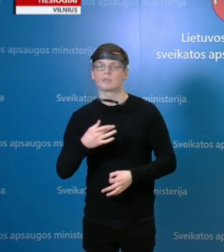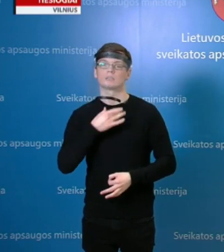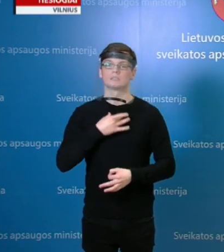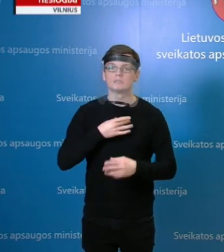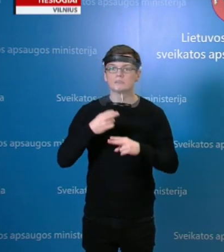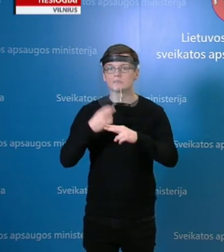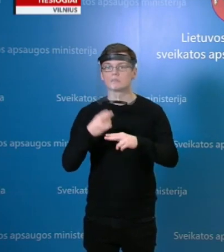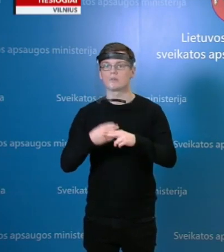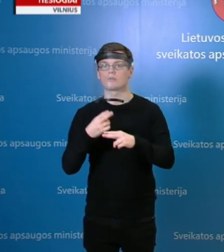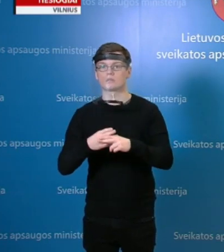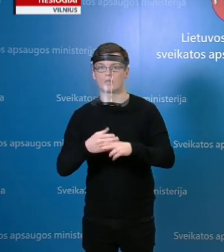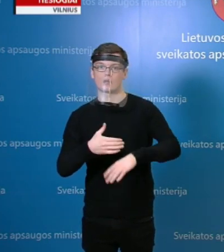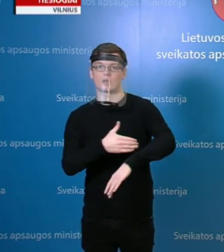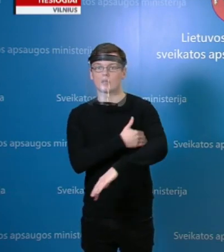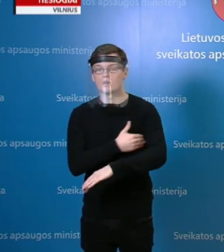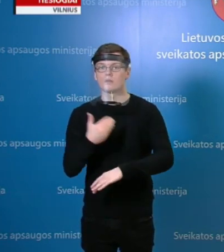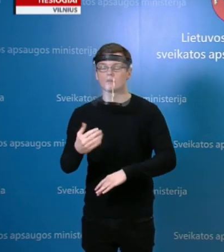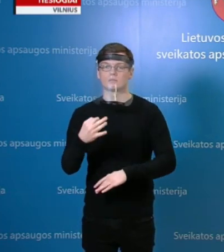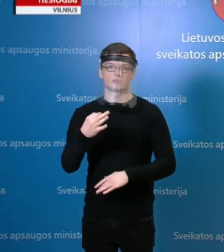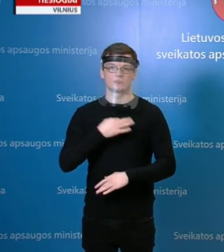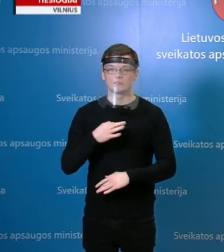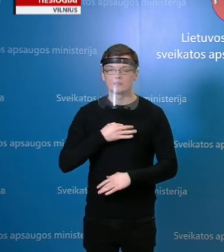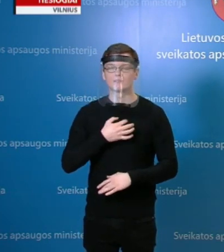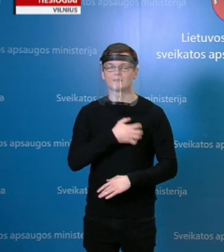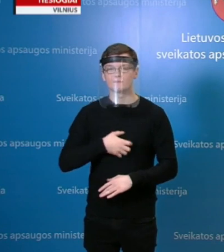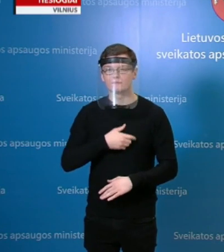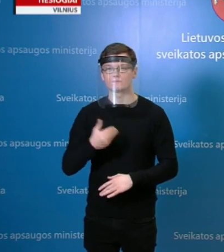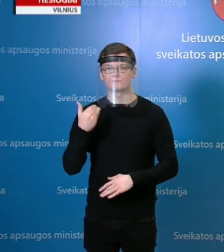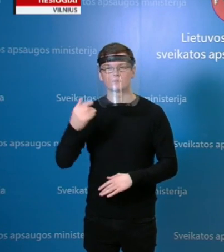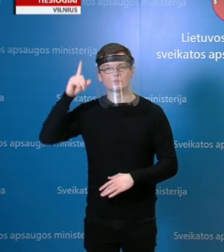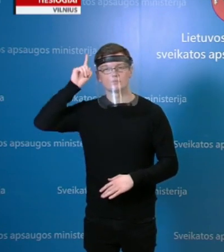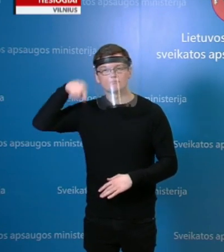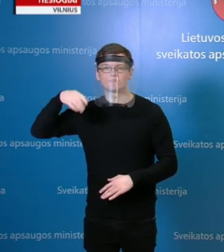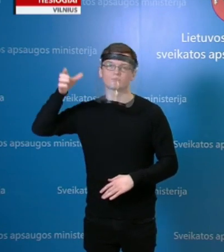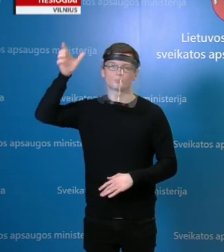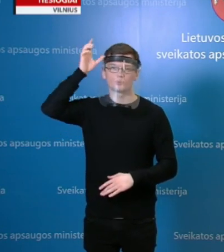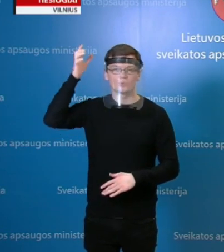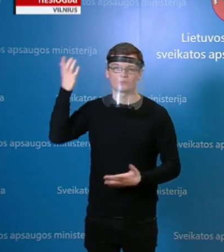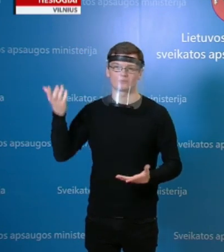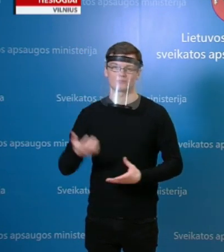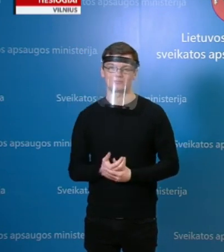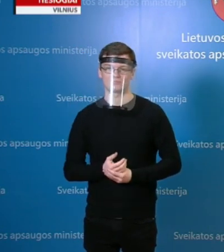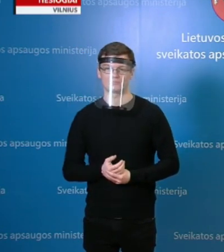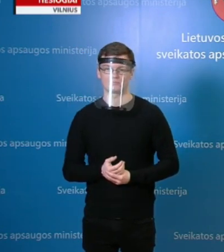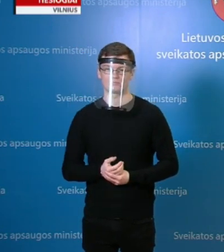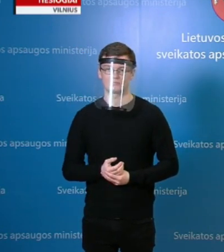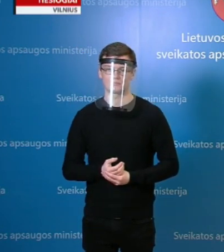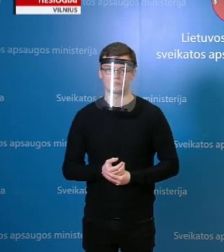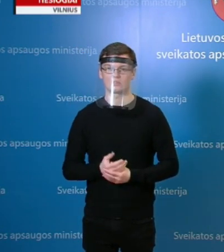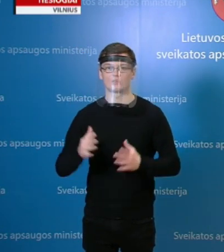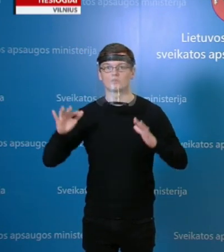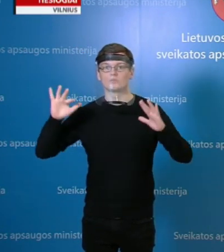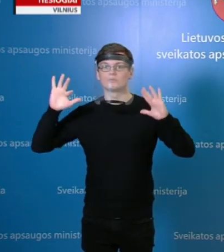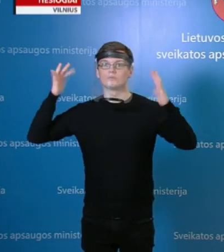ar karščiavimas, tai tiesiog būkim sąmoningi, būkim protingi ir kaip ir sakiau, jeigu jau